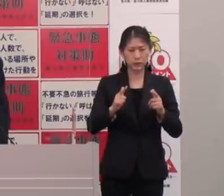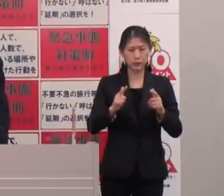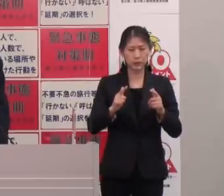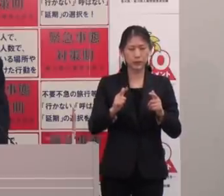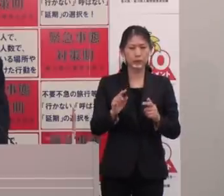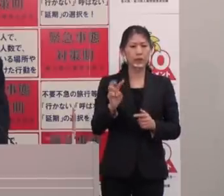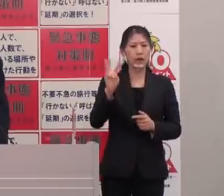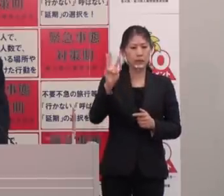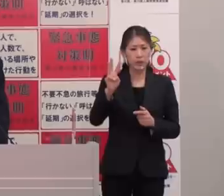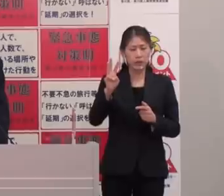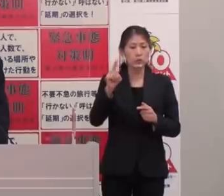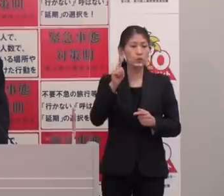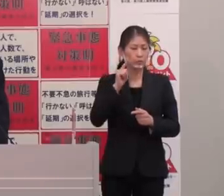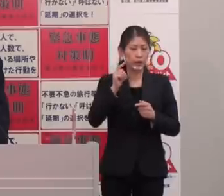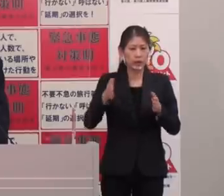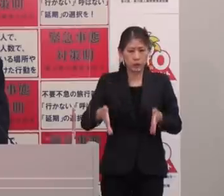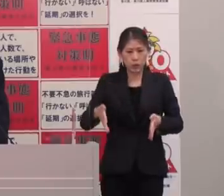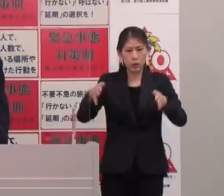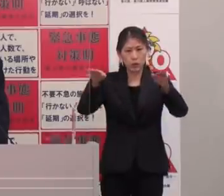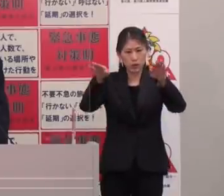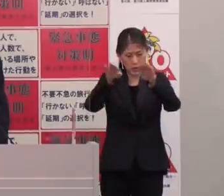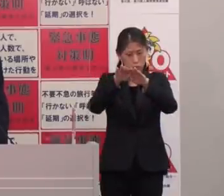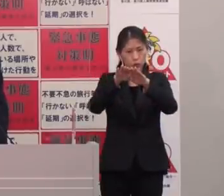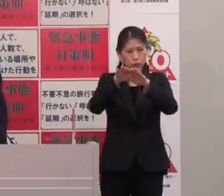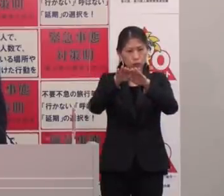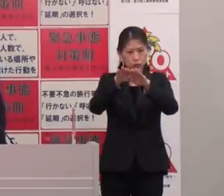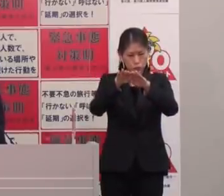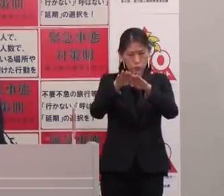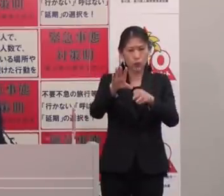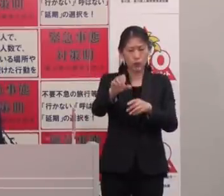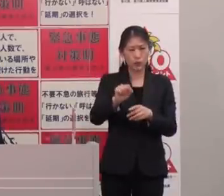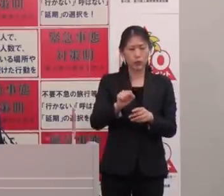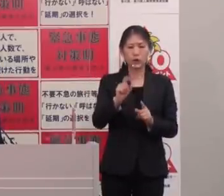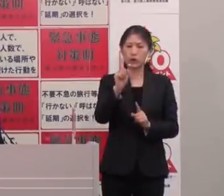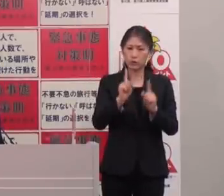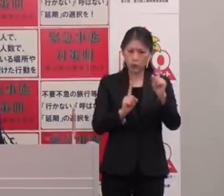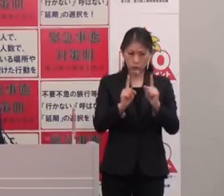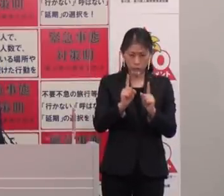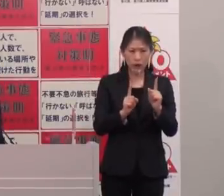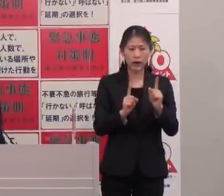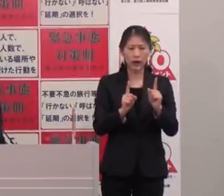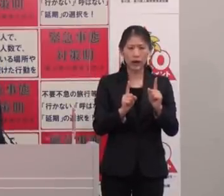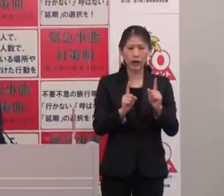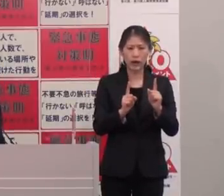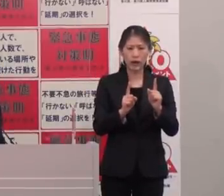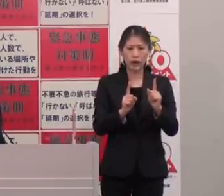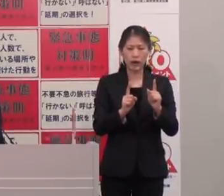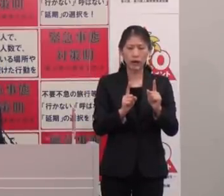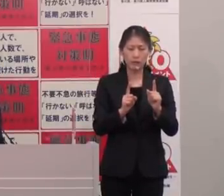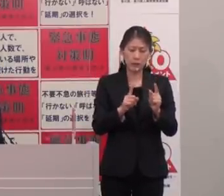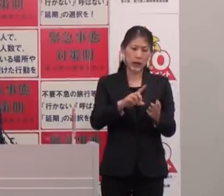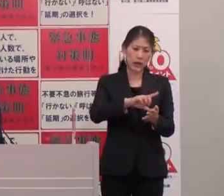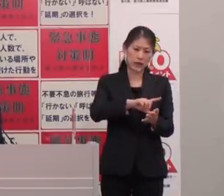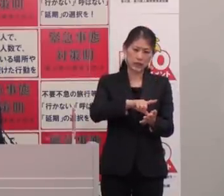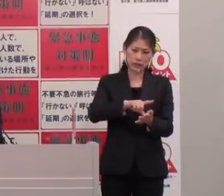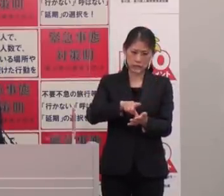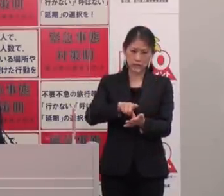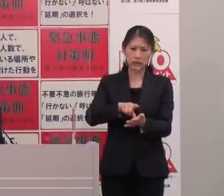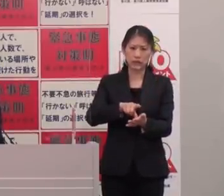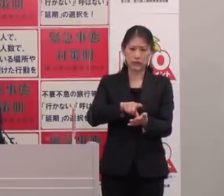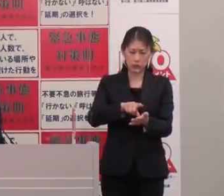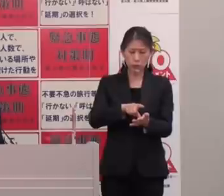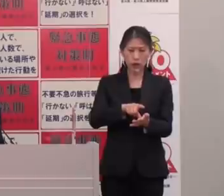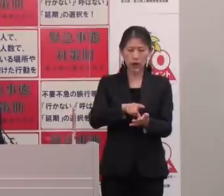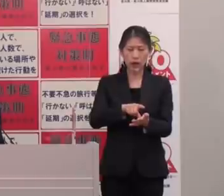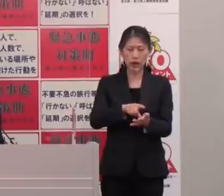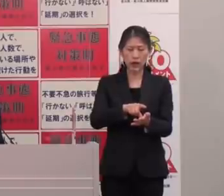になるような新しい療養者の施設の確保については、地域的なバランス、また施設